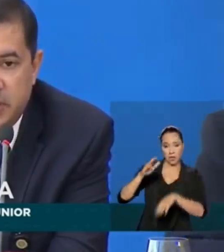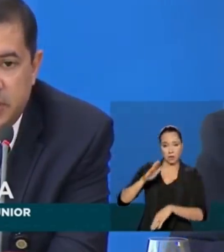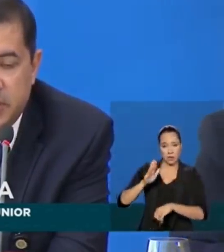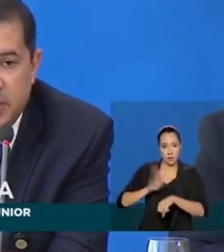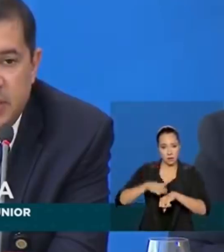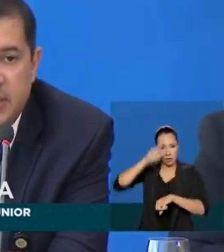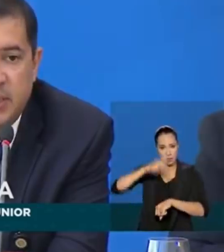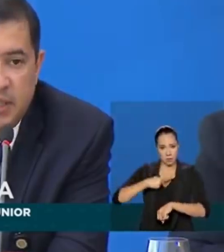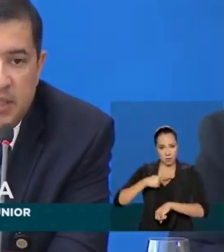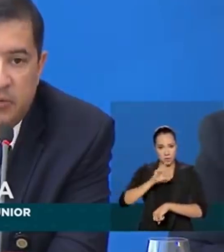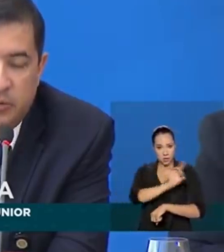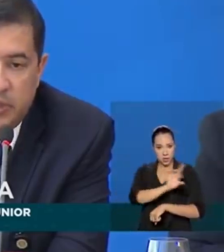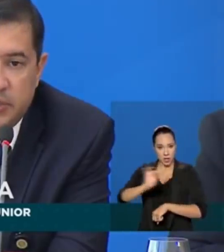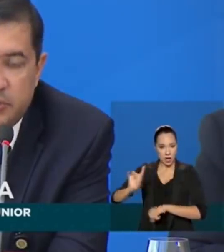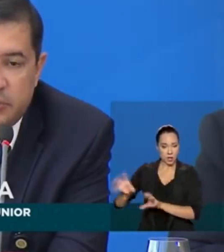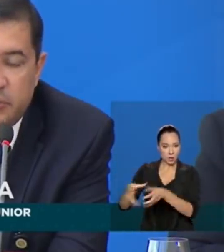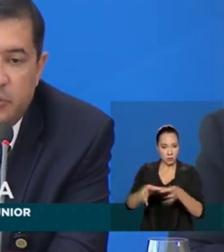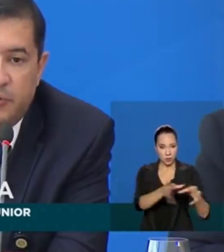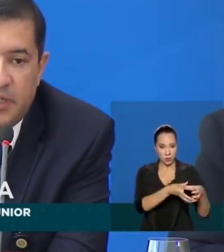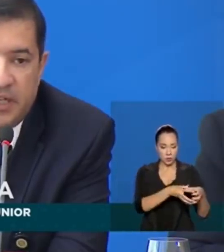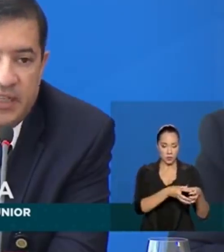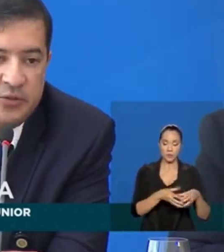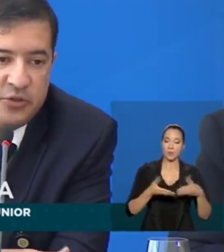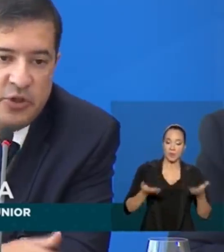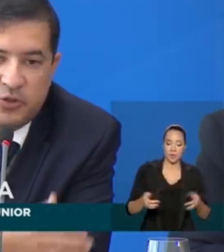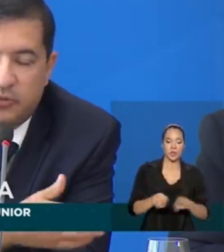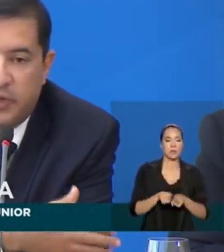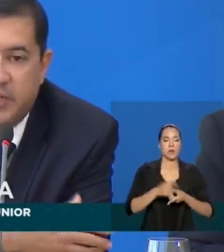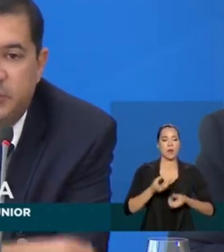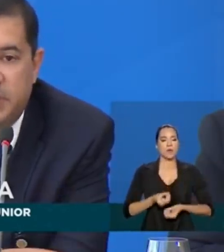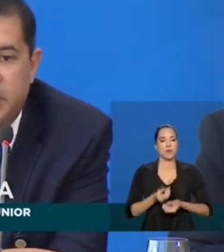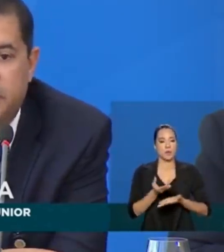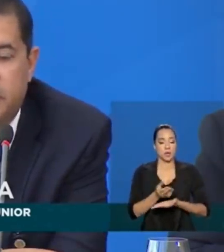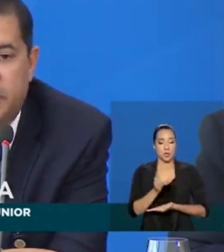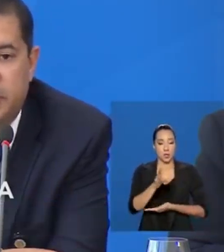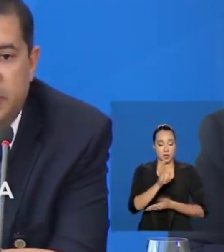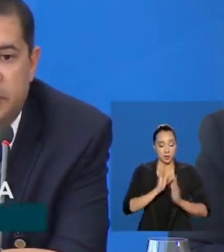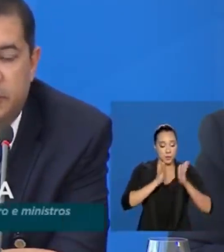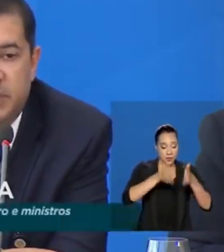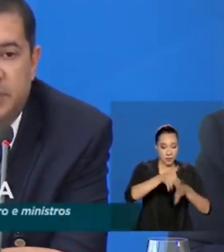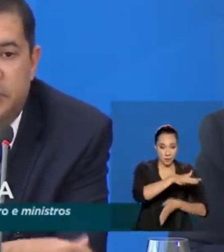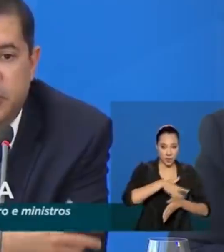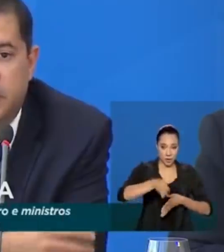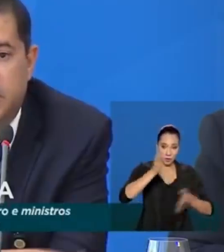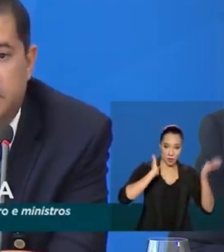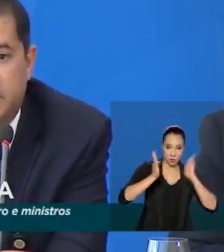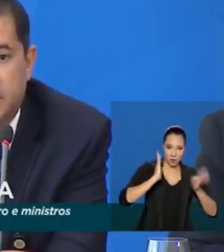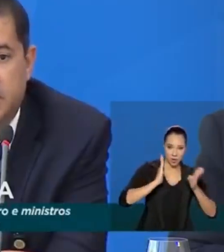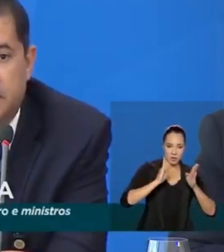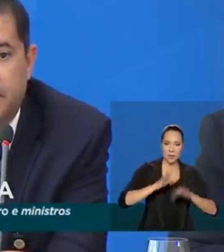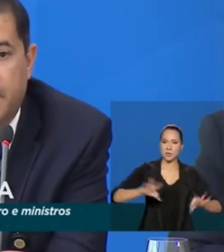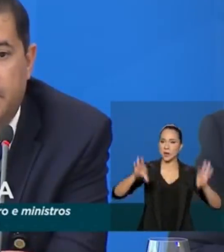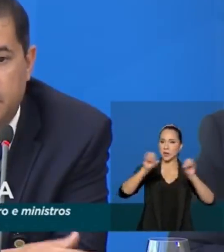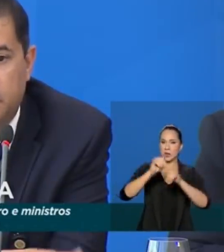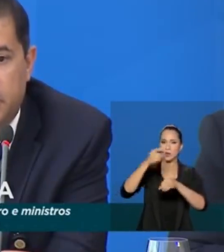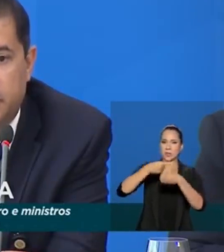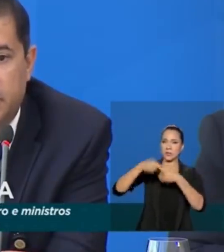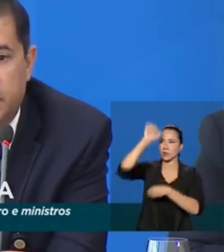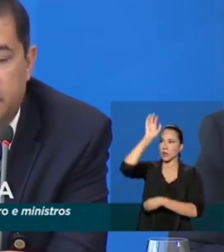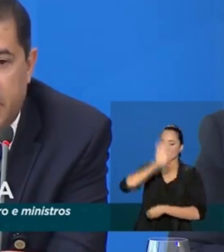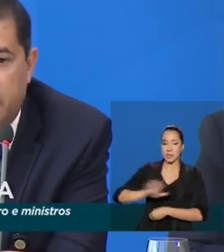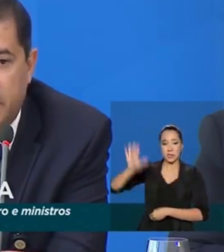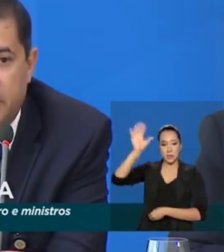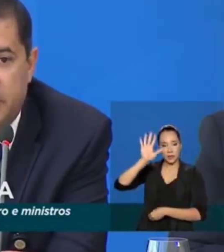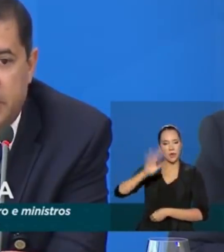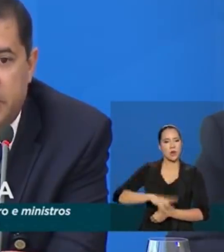dos entes e, com isso, ofertar não só, no caso específico dos caminhoneiros, mas para toda a sociedade brasileira, uma solução